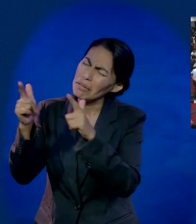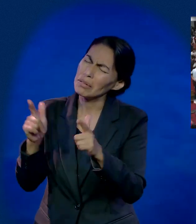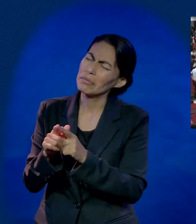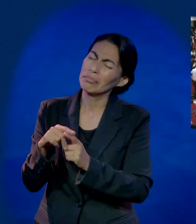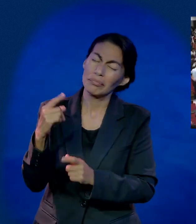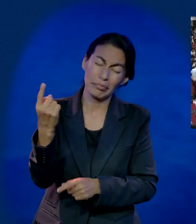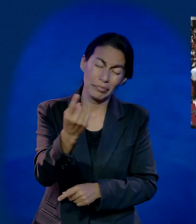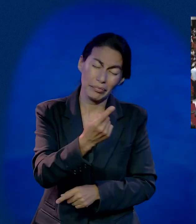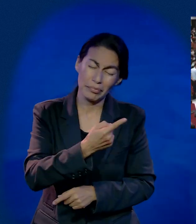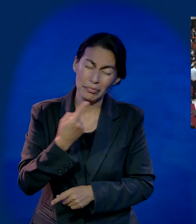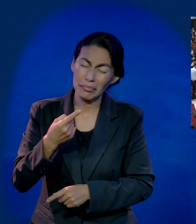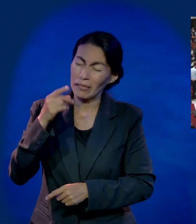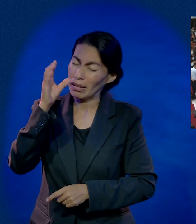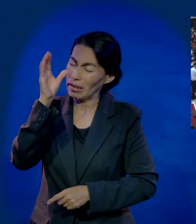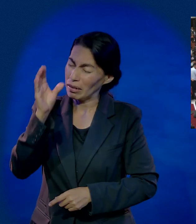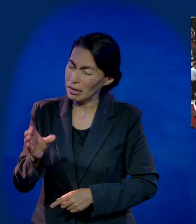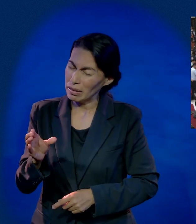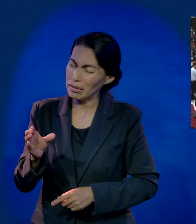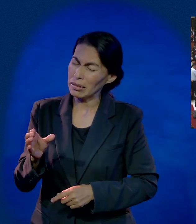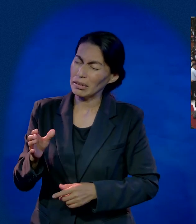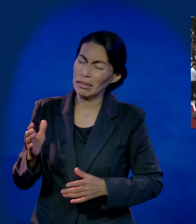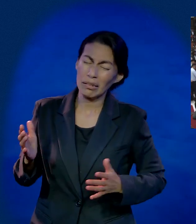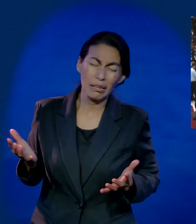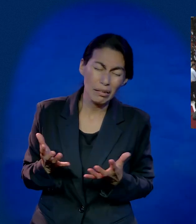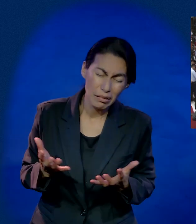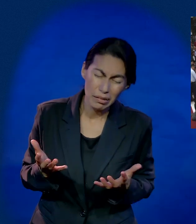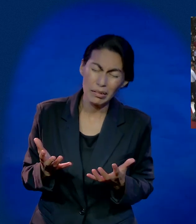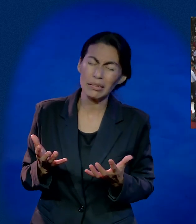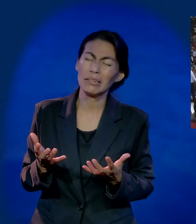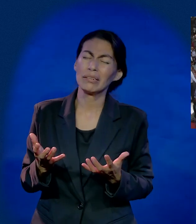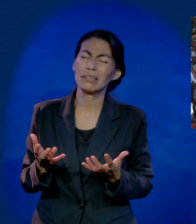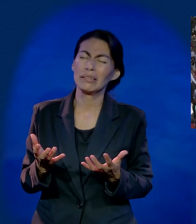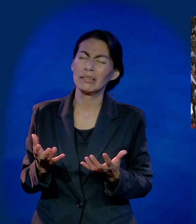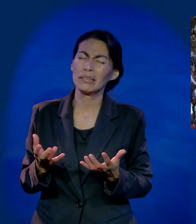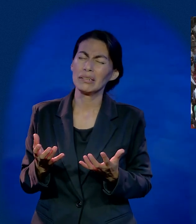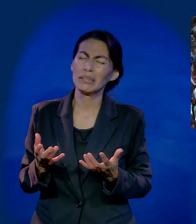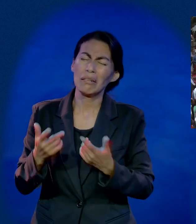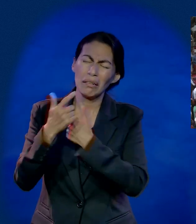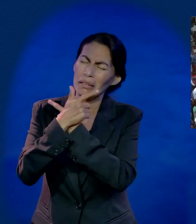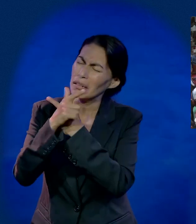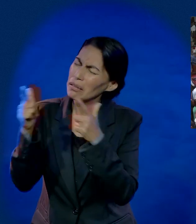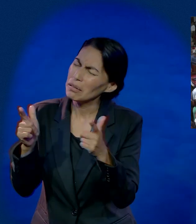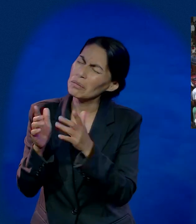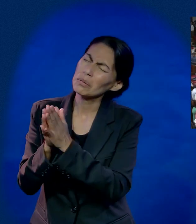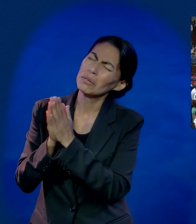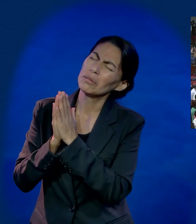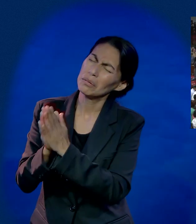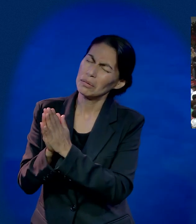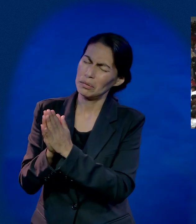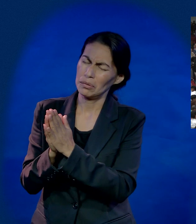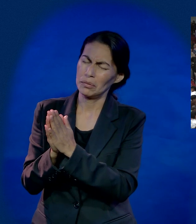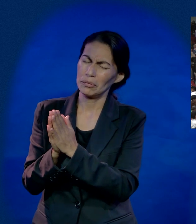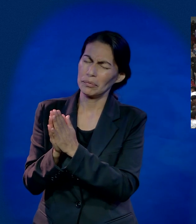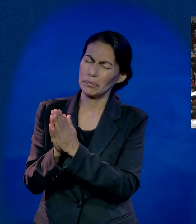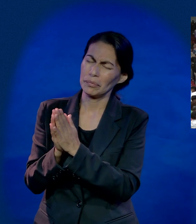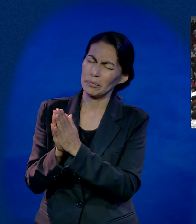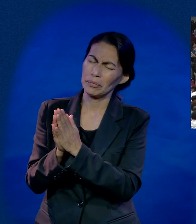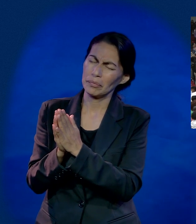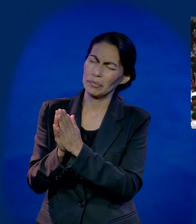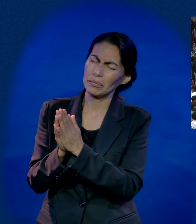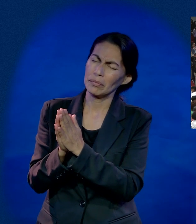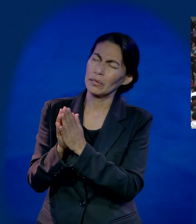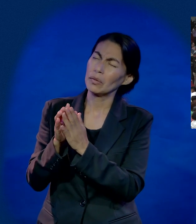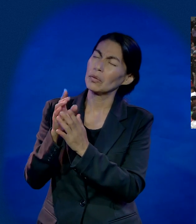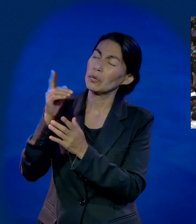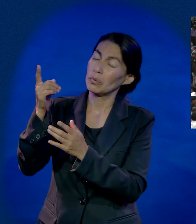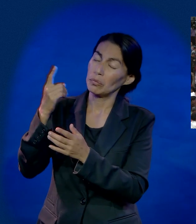libres. Haznos libres, Señor. Haznos libres, Señor. Haznos libres. Haznos libres. En nuestro carácter. En nuestro carácter. En nuestros impulsos.